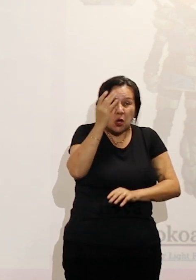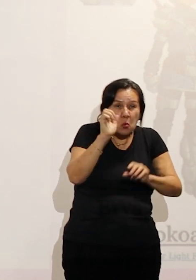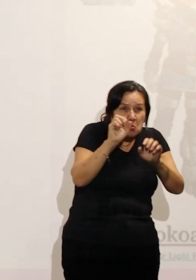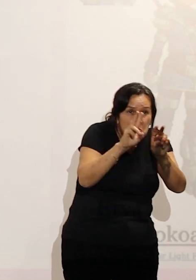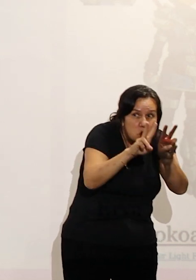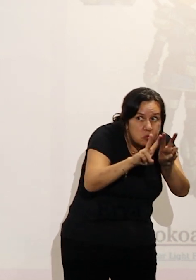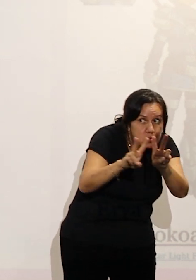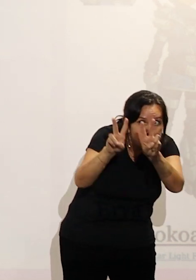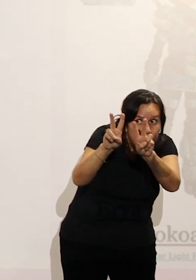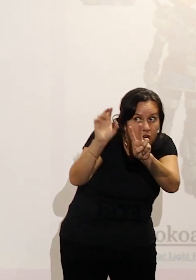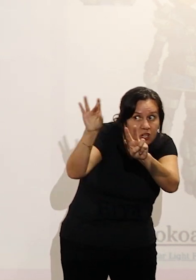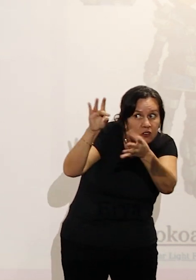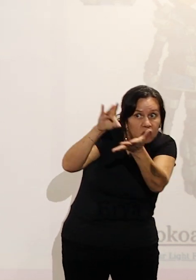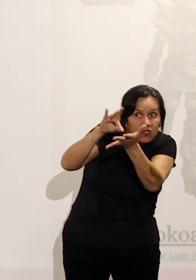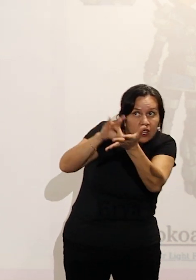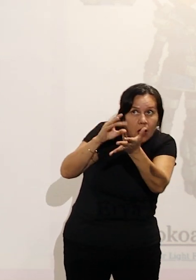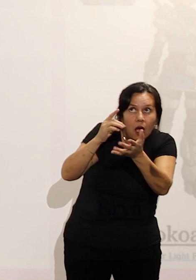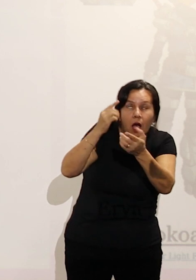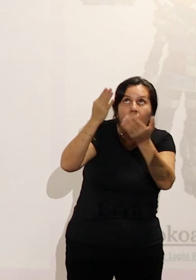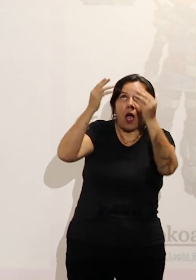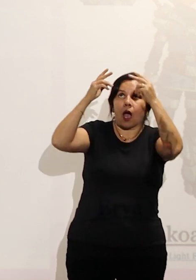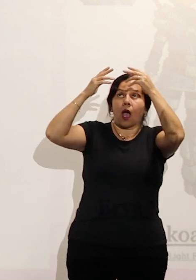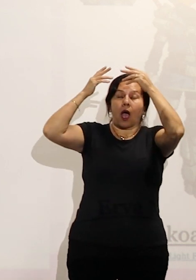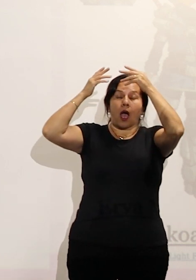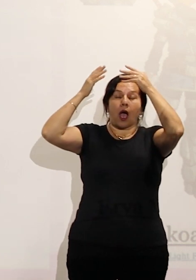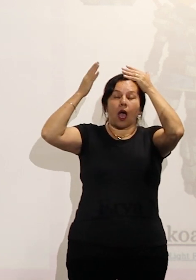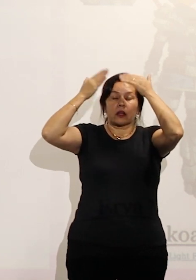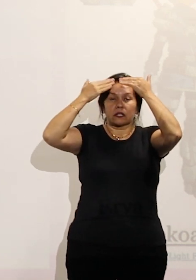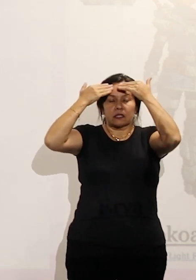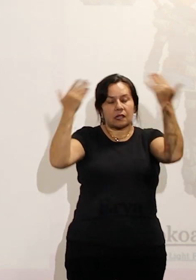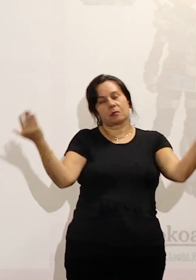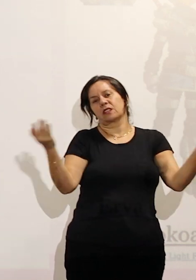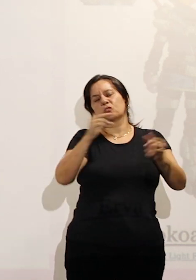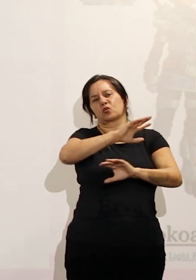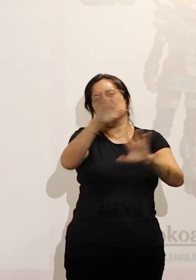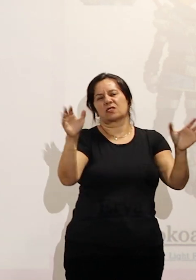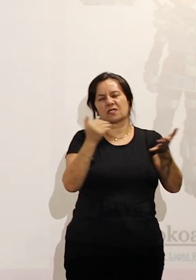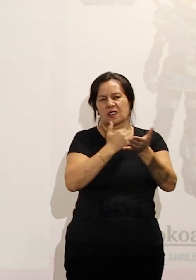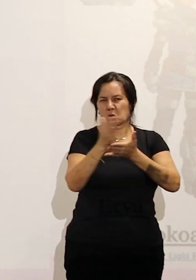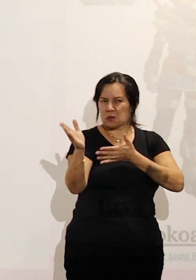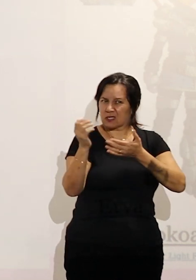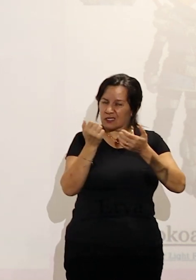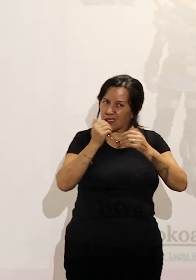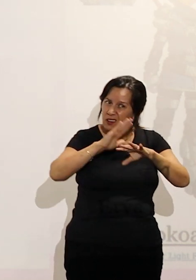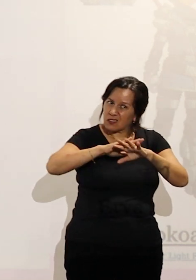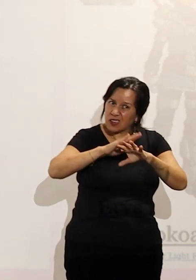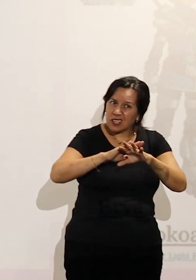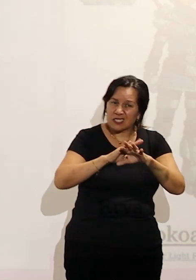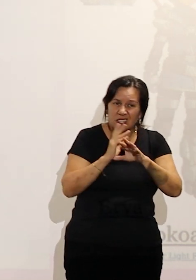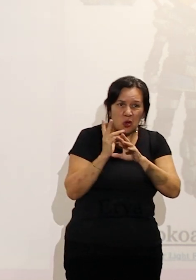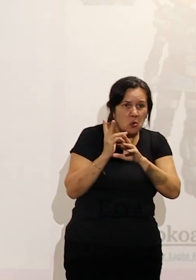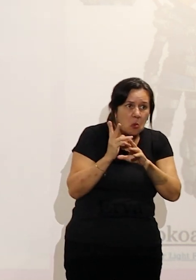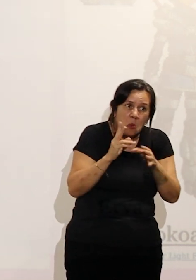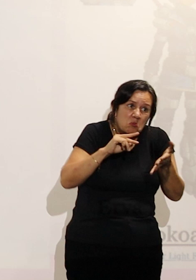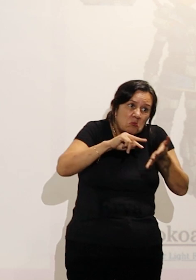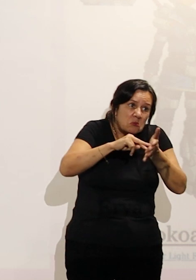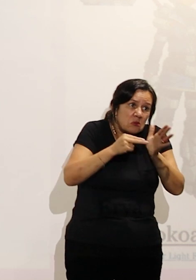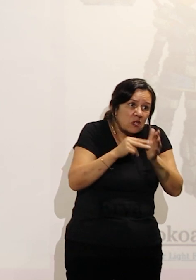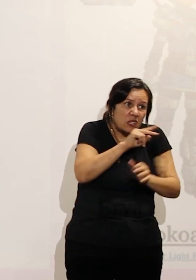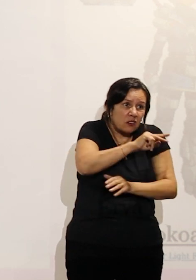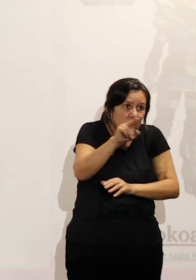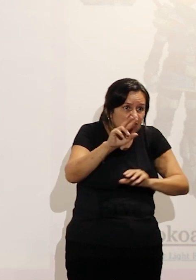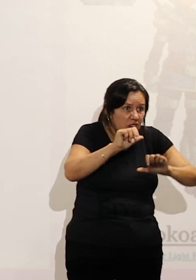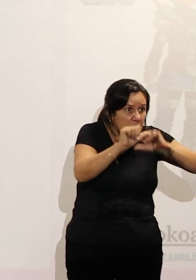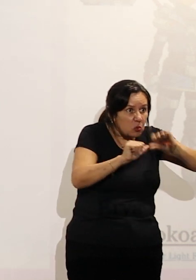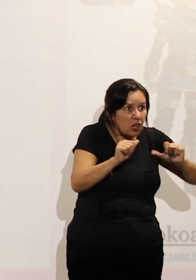olhando algo que já existe ou dentro da nossa cabeça, mas realmente ter uma ideia clara do que você vai fazer antes de fazer, não significa que você não vai